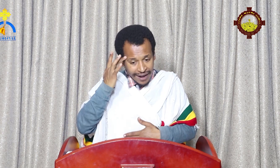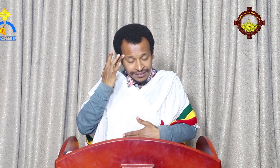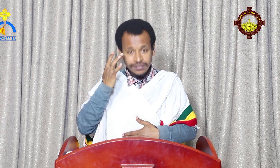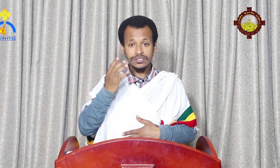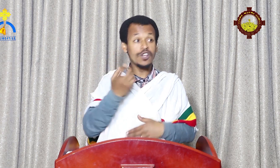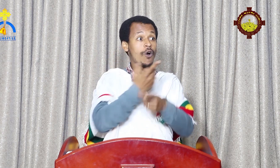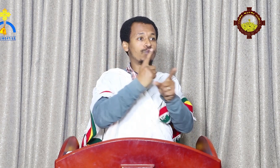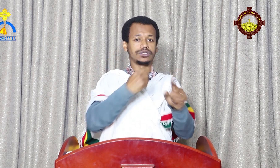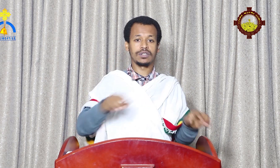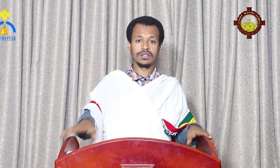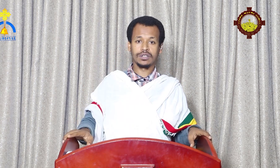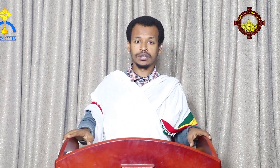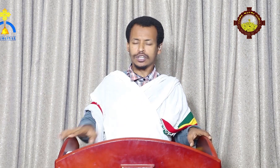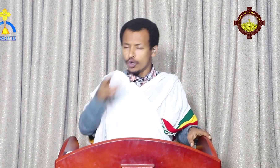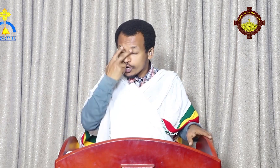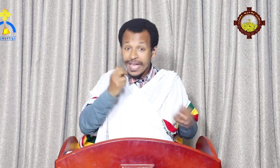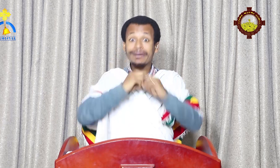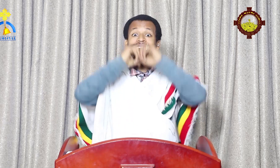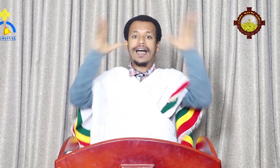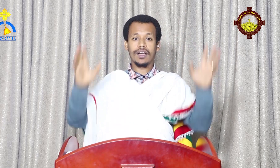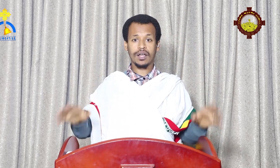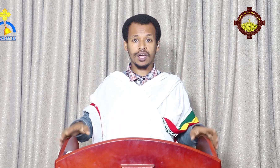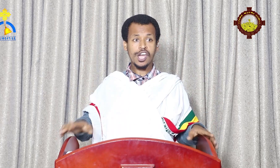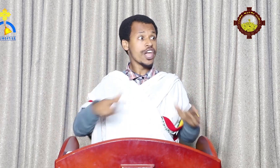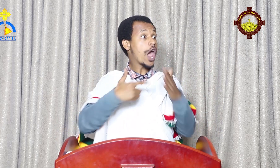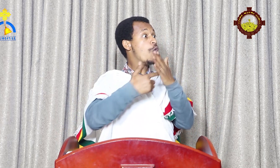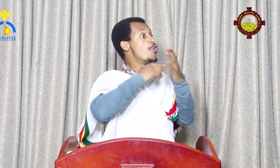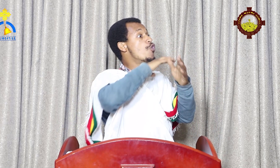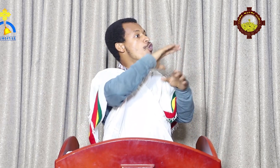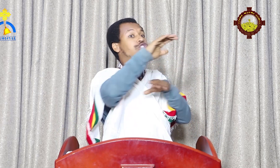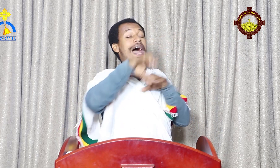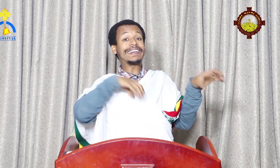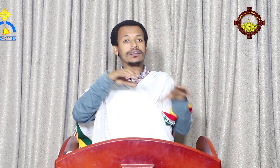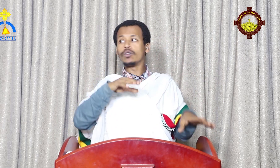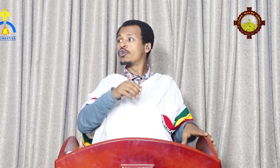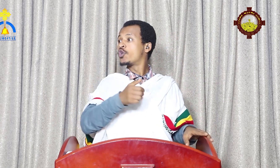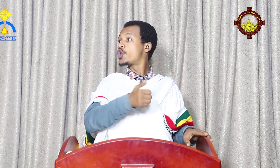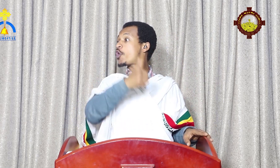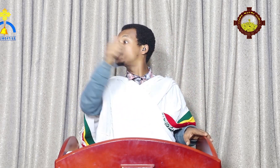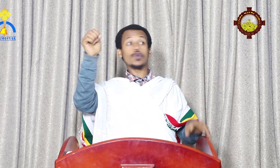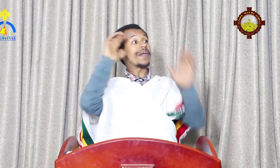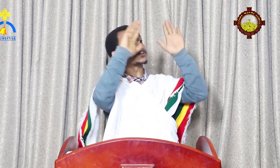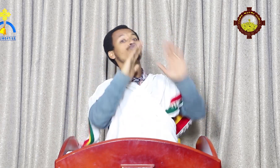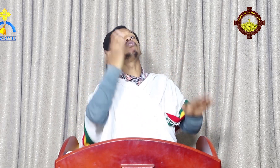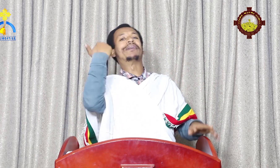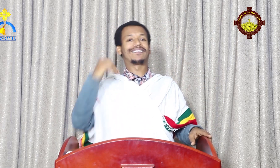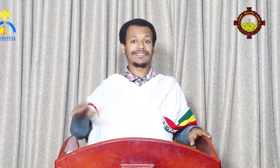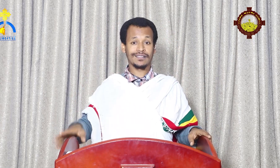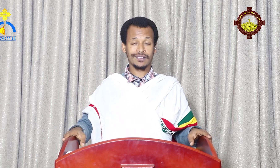ሕሙማን ሲፈውስ፣ ዕውር ያበራ፣ ይህ ሁሉ ሲያደርግ ሌሎቹ ያደንቁ ነበር።